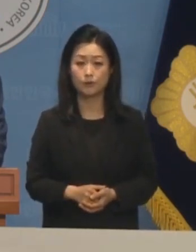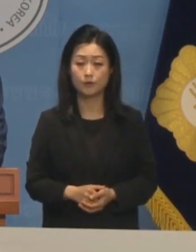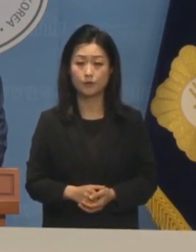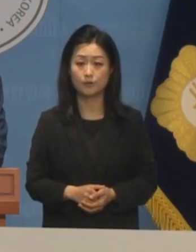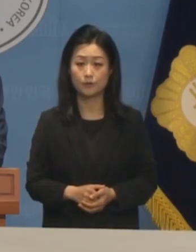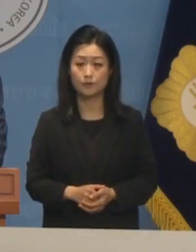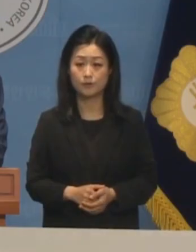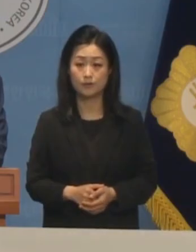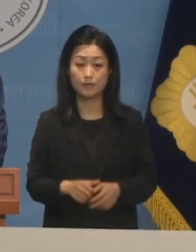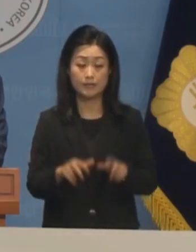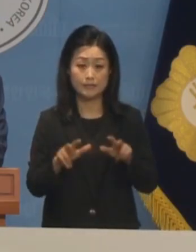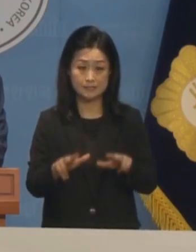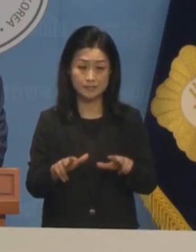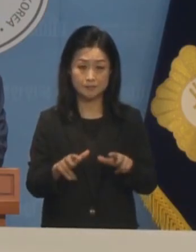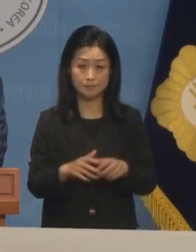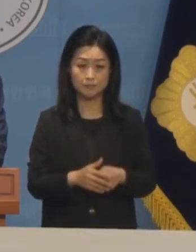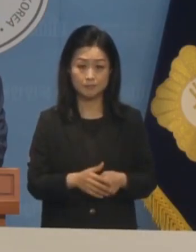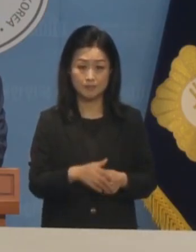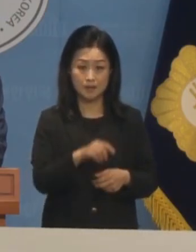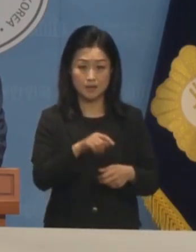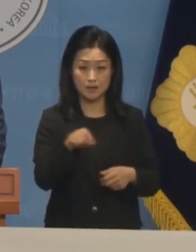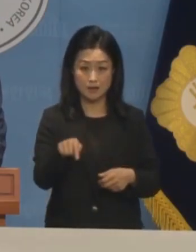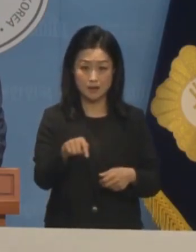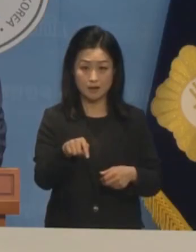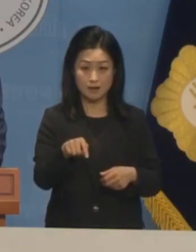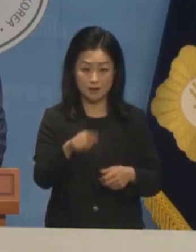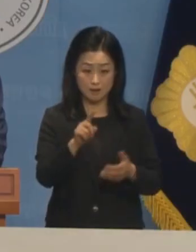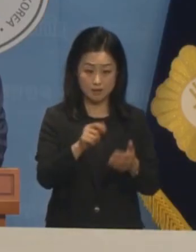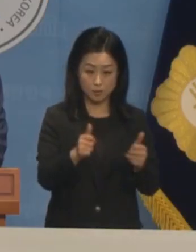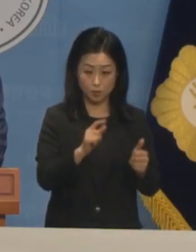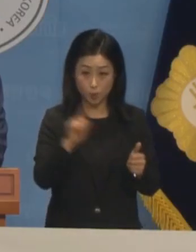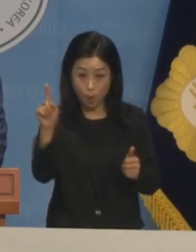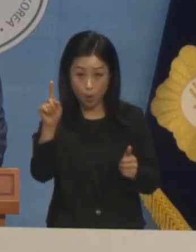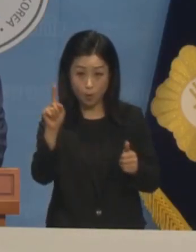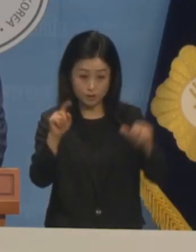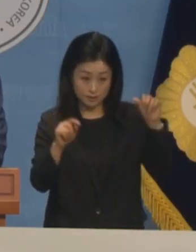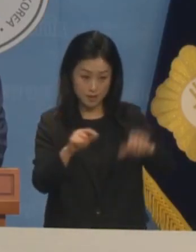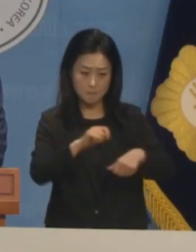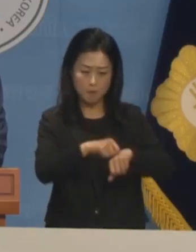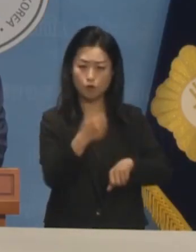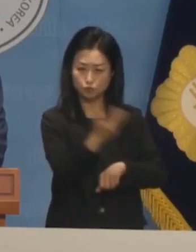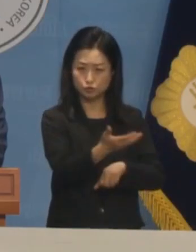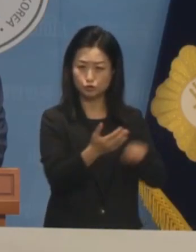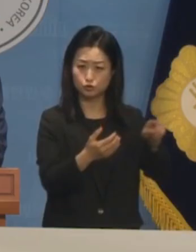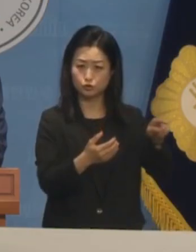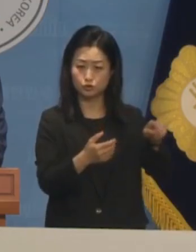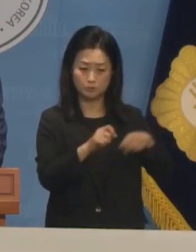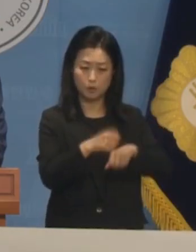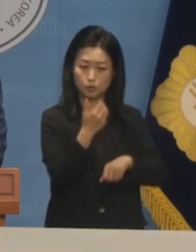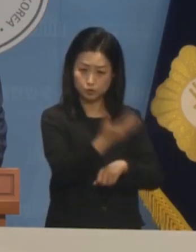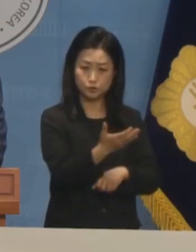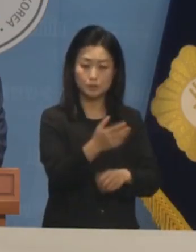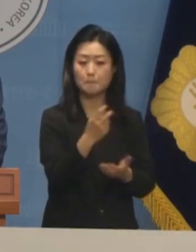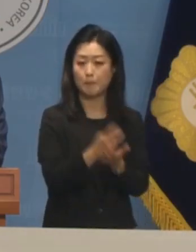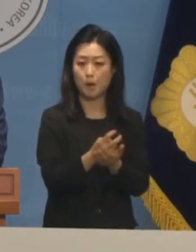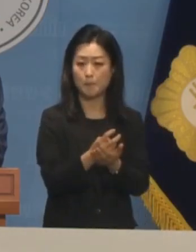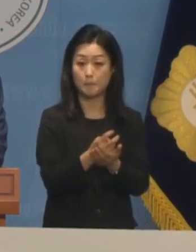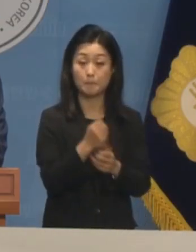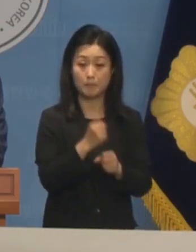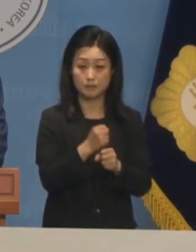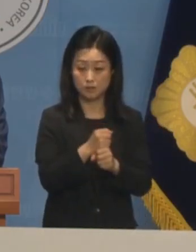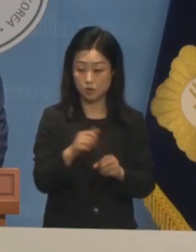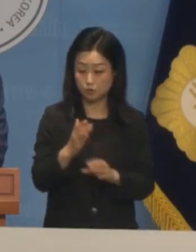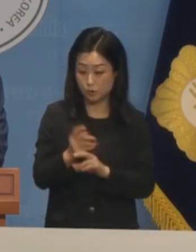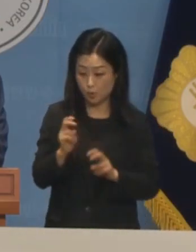징벌배상 디스커버리 제도 도입하는 것이야말로 중소기업을 혁신기업을 장려하는 가장